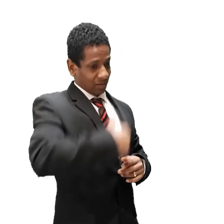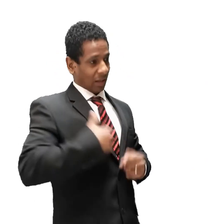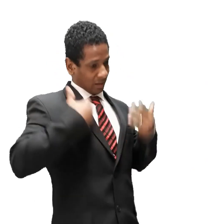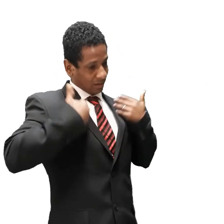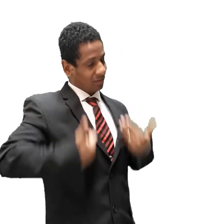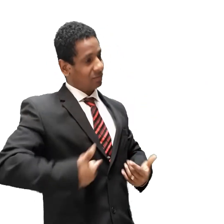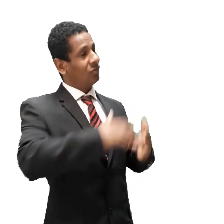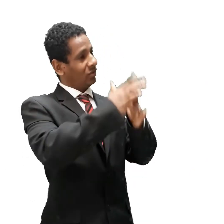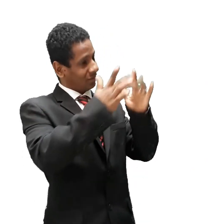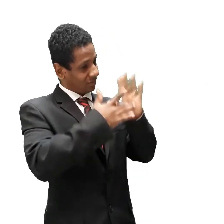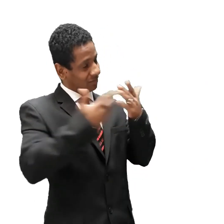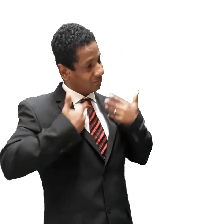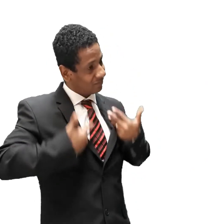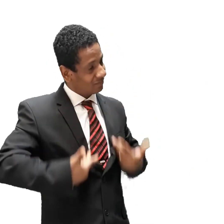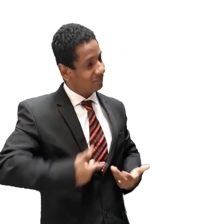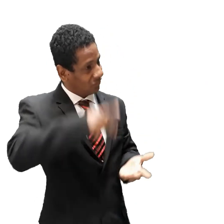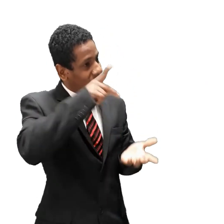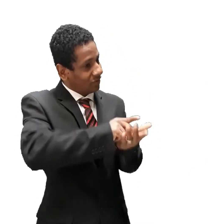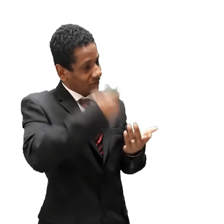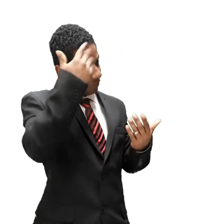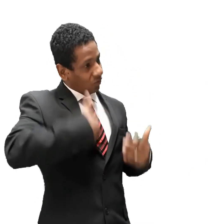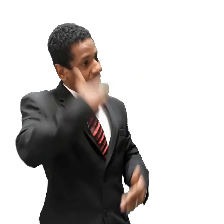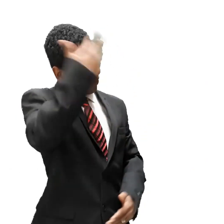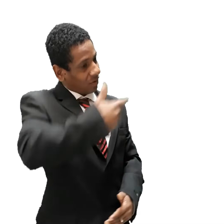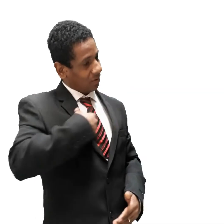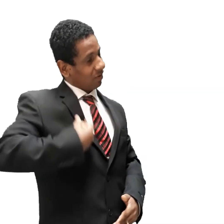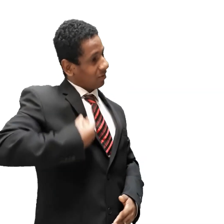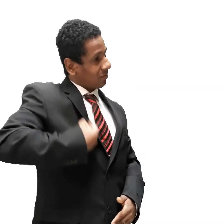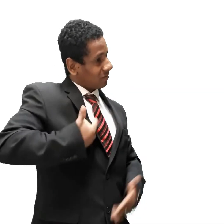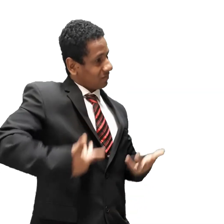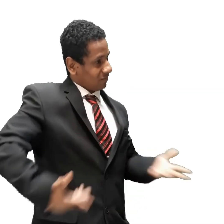sou. Eu sou o que falo contigo.